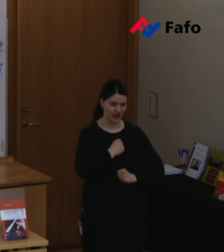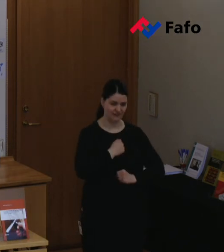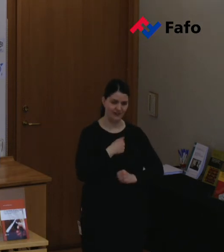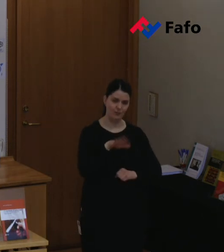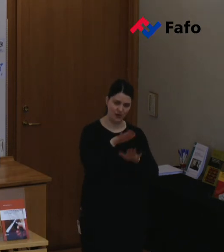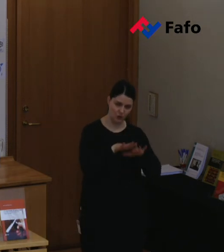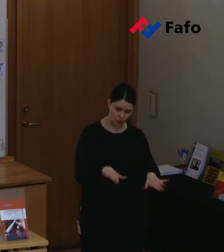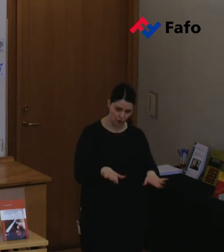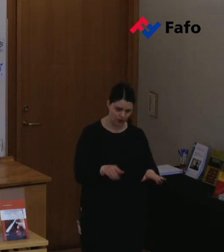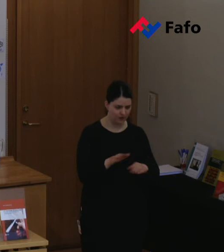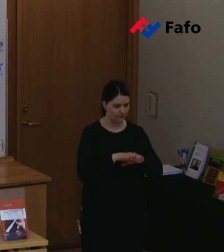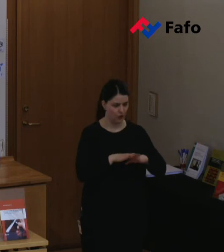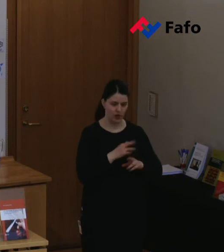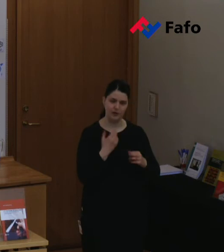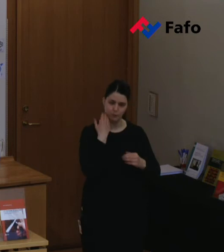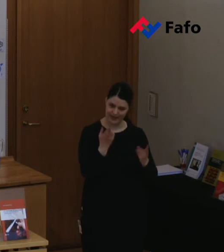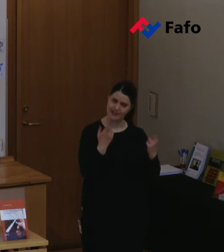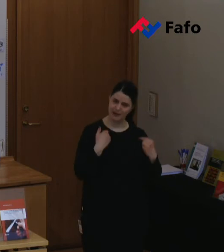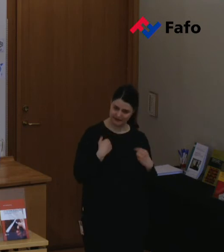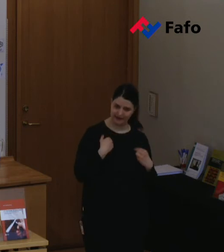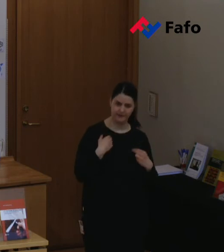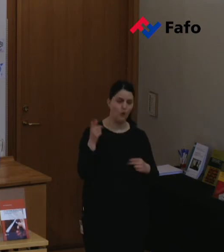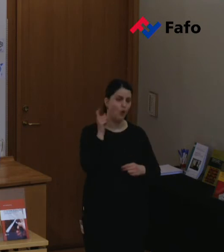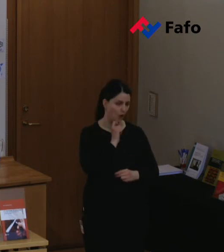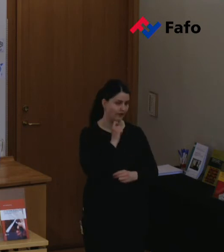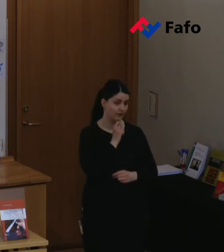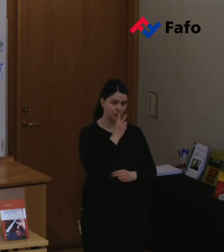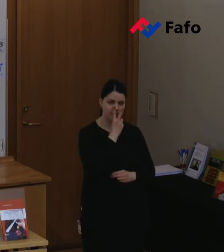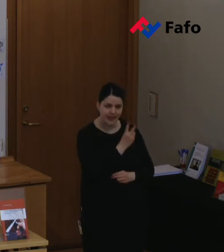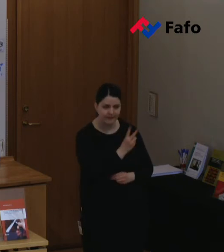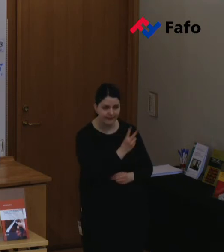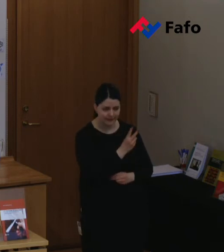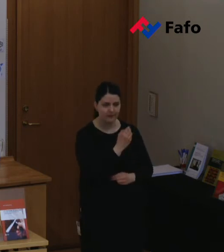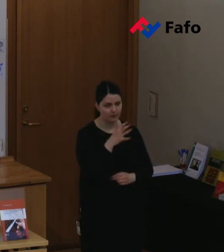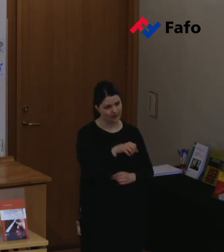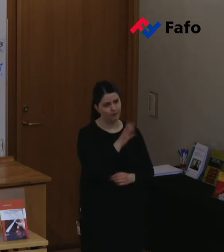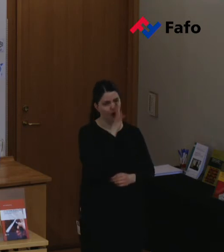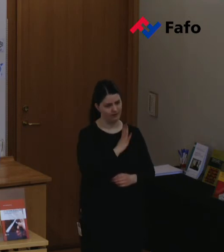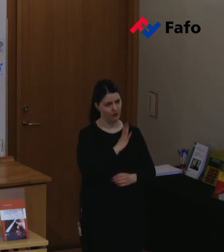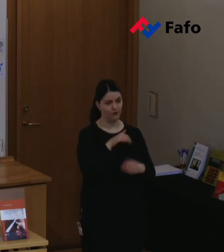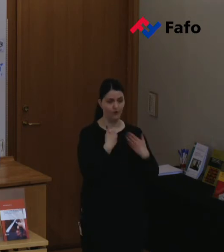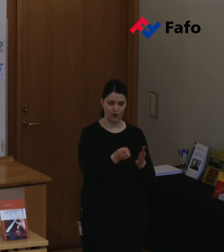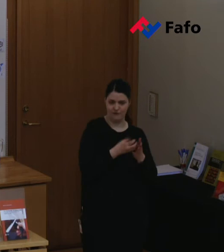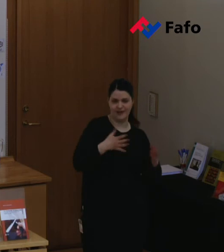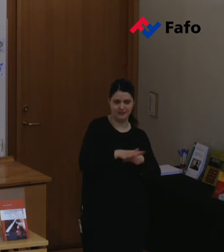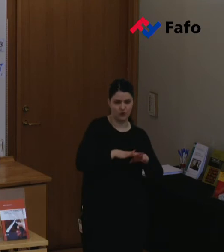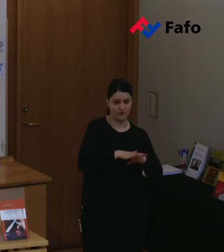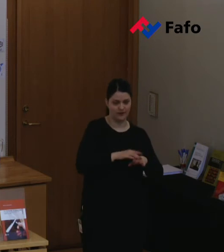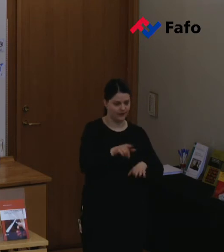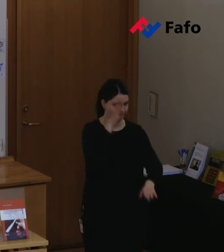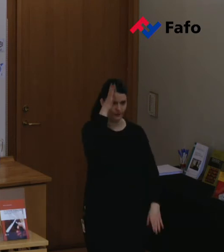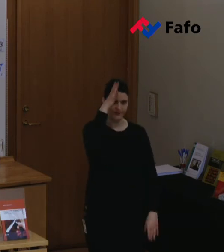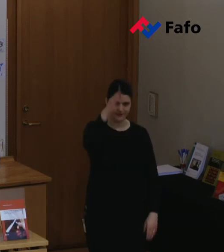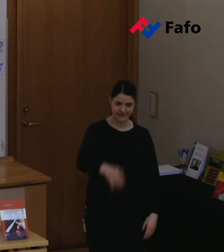møtt med respekt, bli lyttet til, bli sett og tatt på alvor, og at det gir en større følelse av verdighet. Dette jo helt